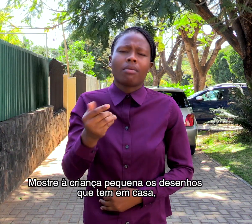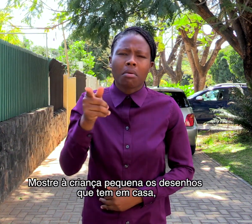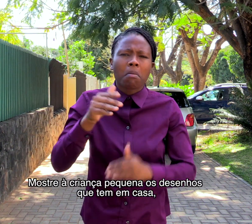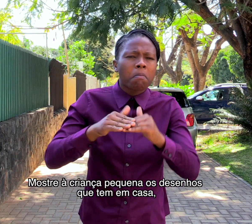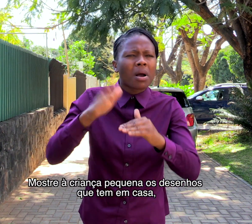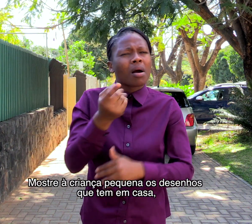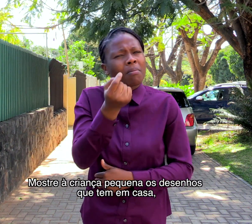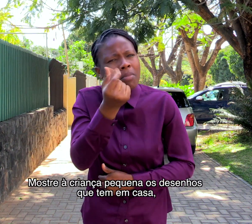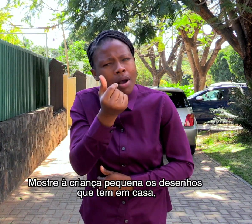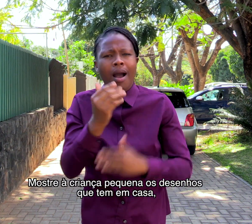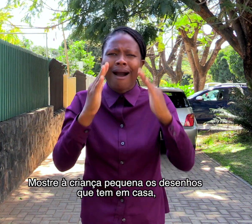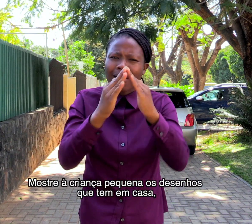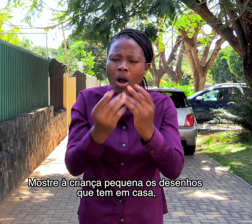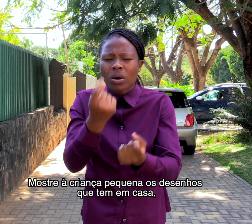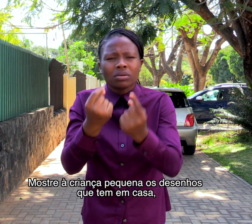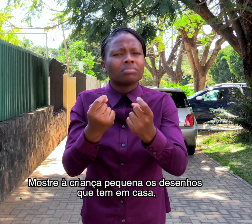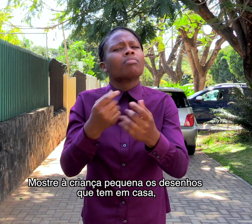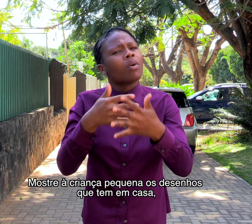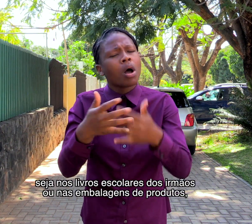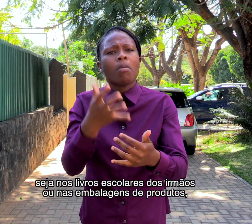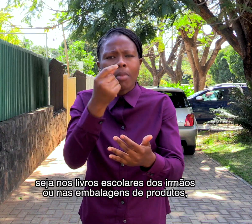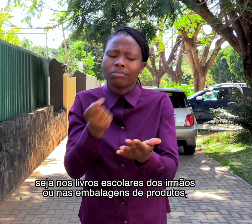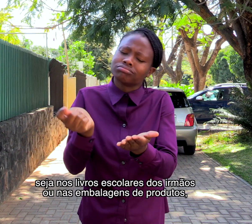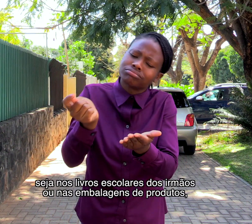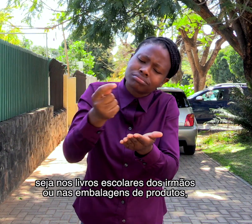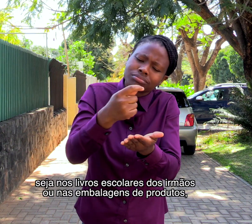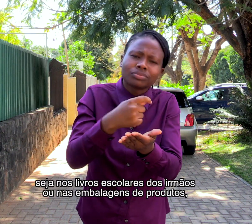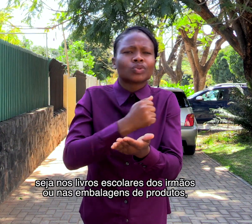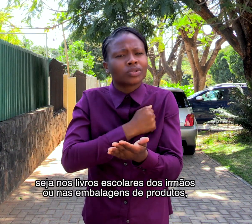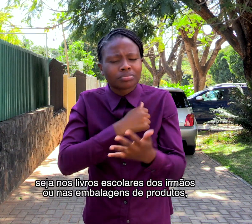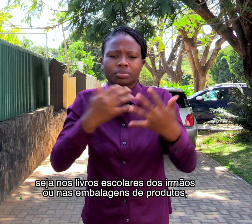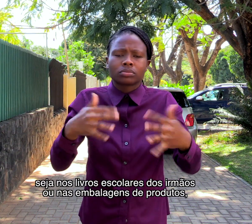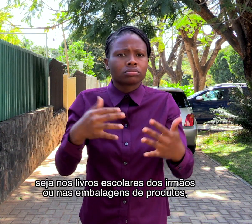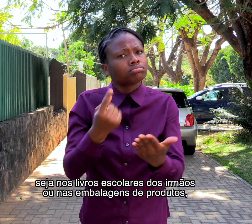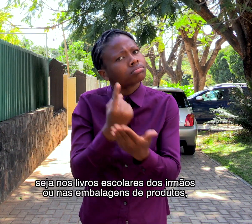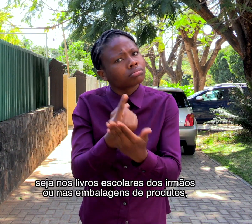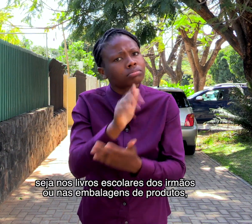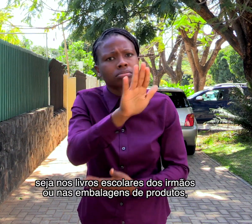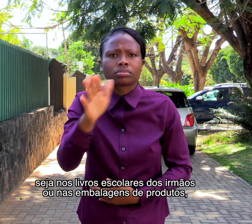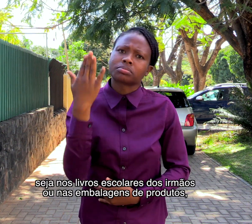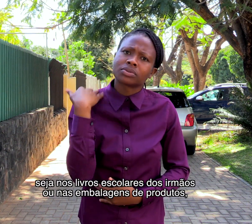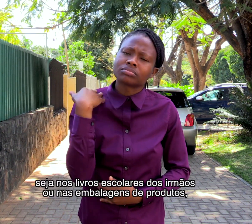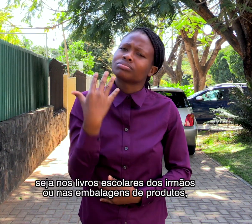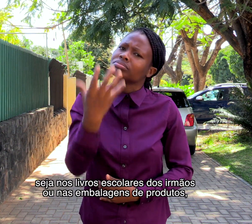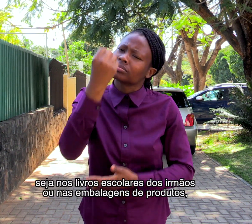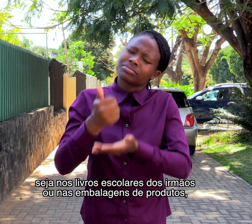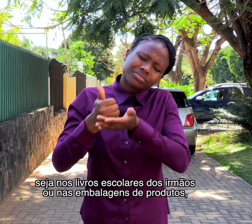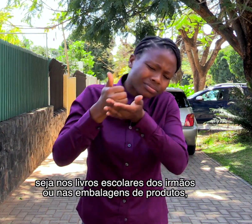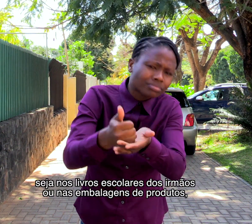Mostre à criança pequena os desenhos que tem em casa, seja nos livros escolares dos irmãos ou nas embalagens de produtos, e